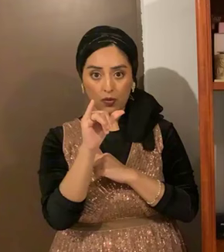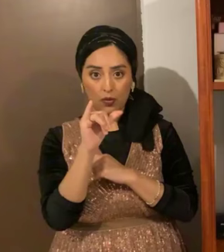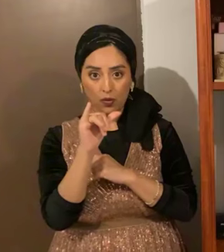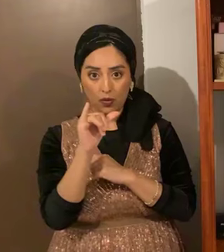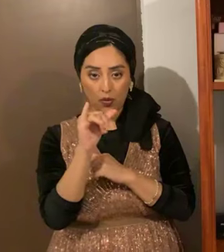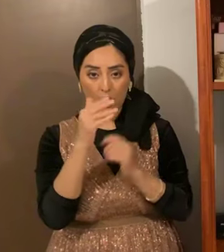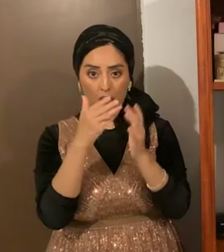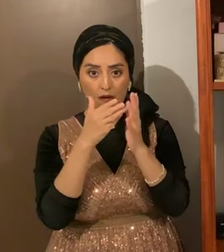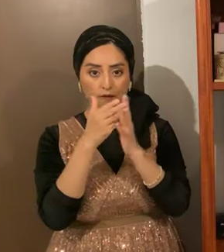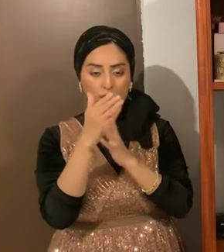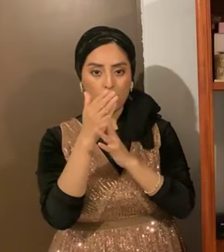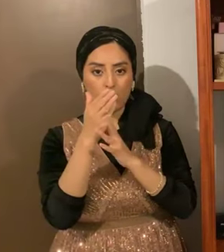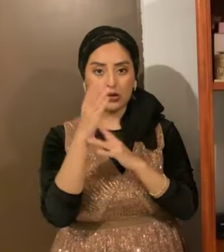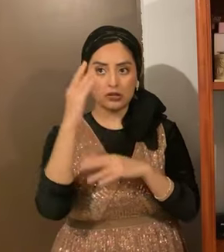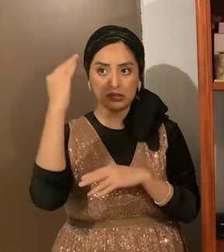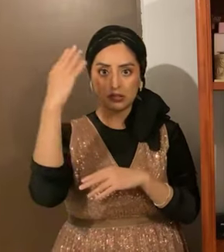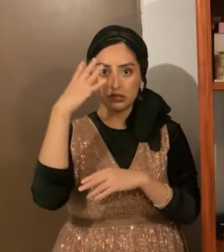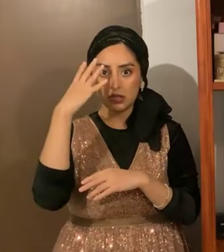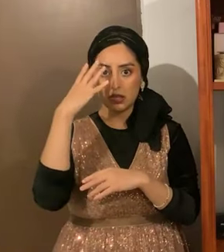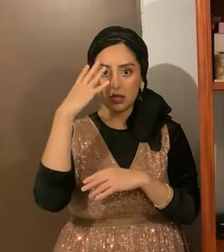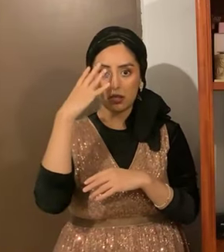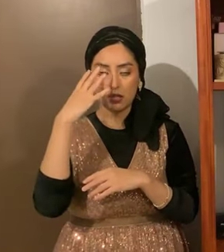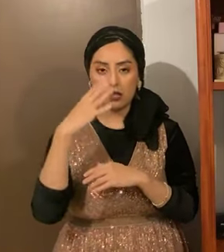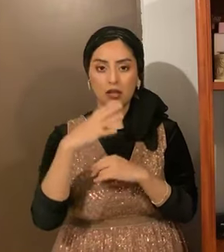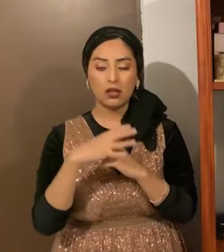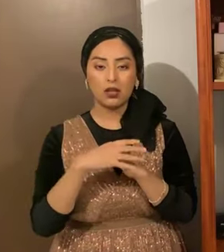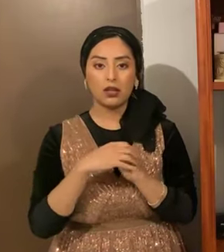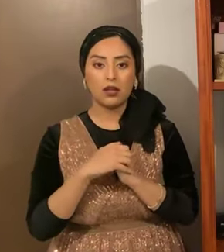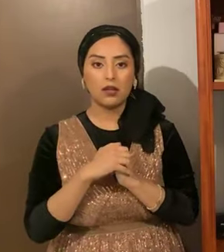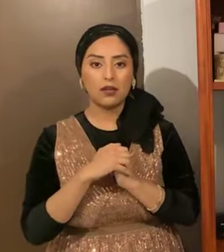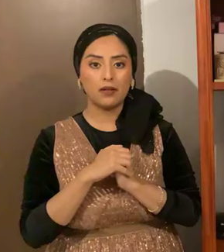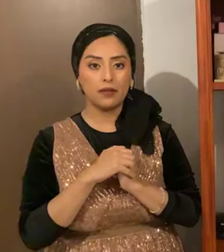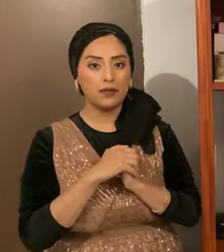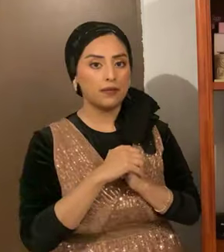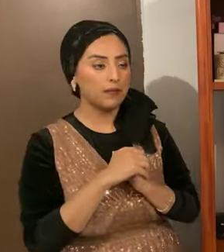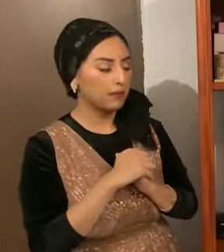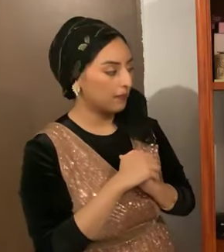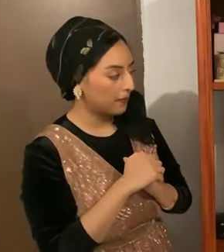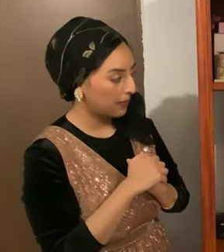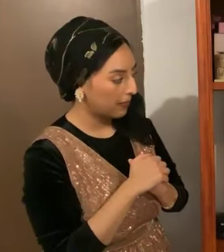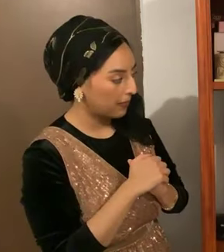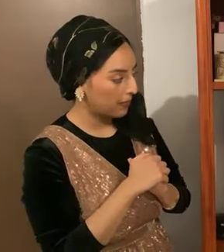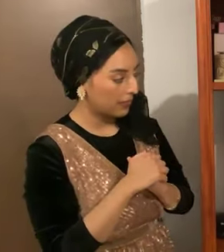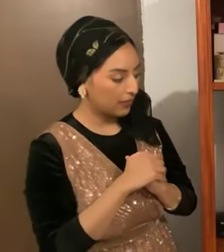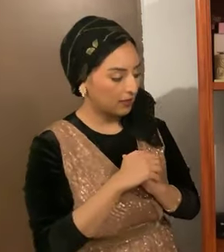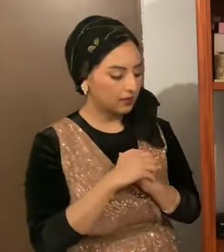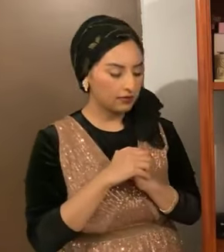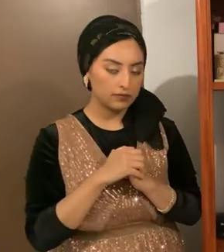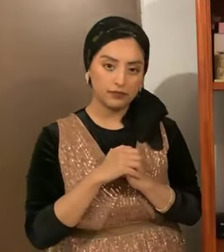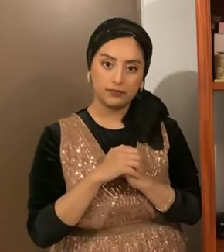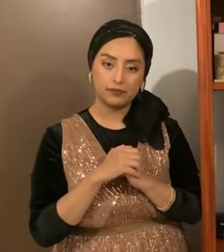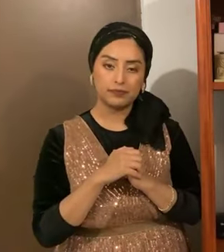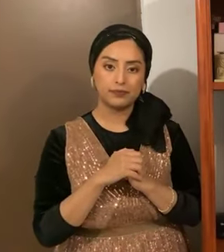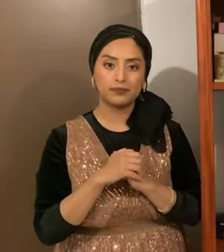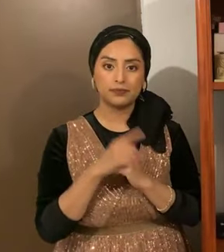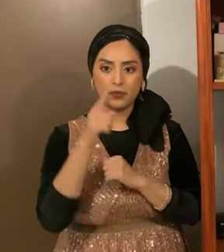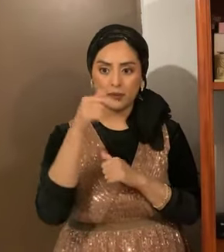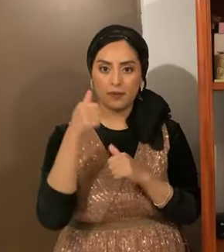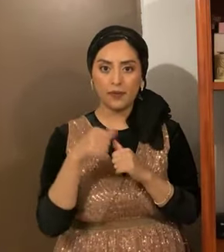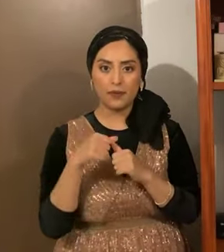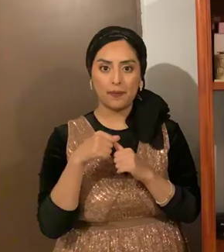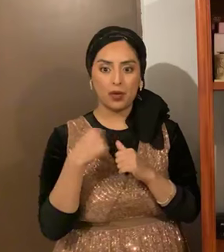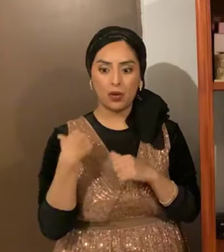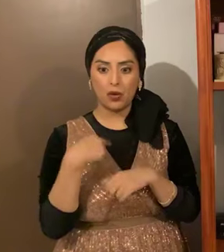atravesó el Sol. Se veía un punto negrito que iba atravesando el disco solar. ¿Se acuerdan de